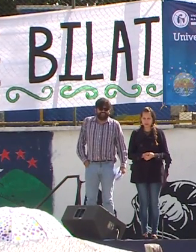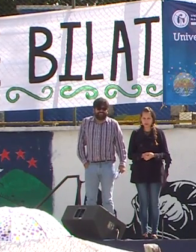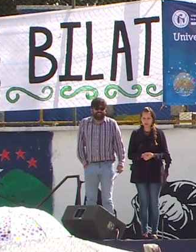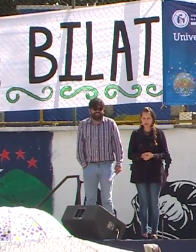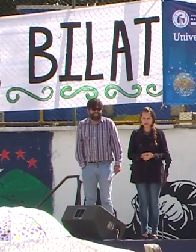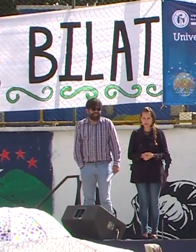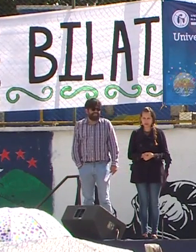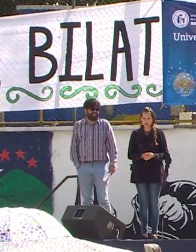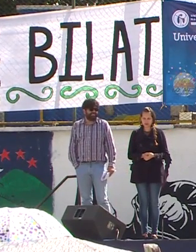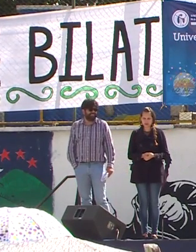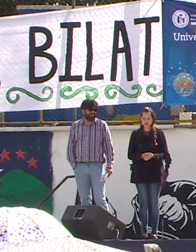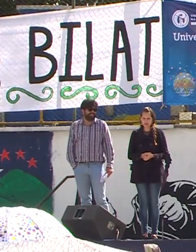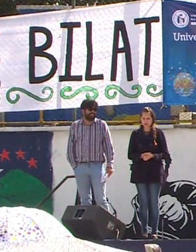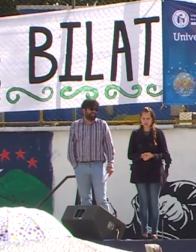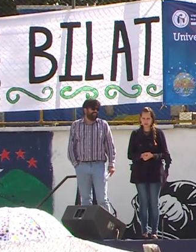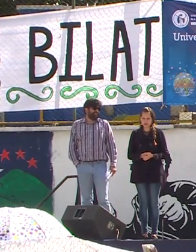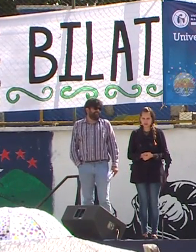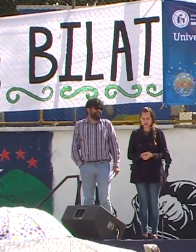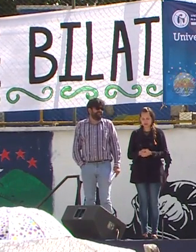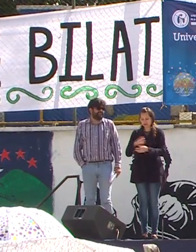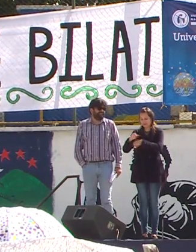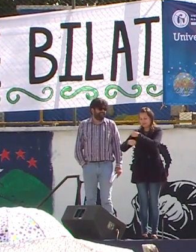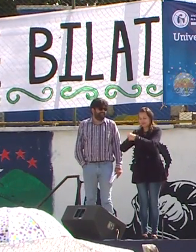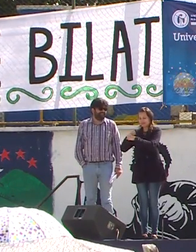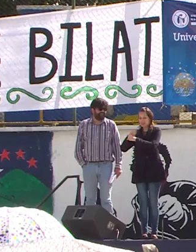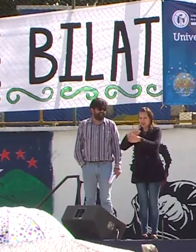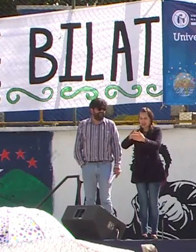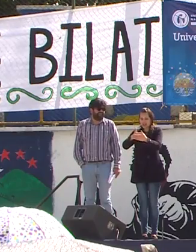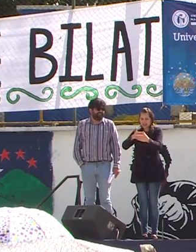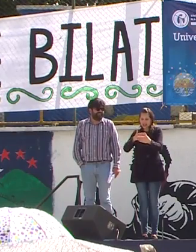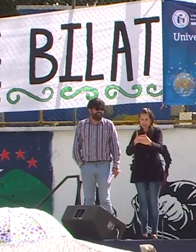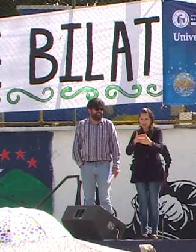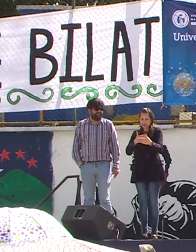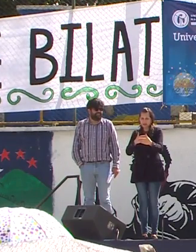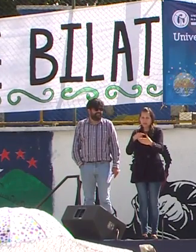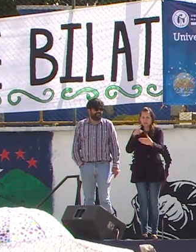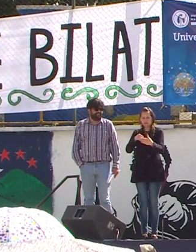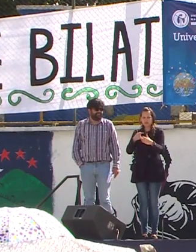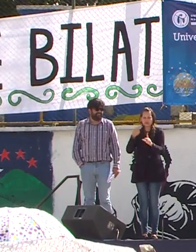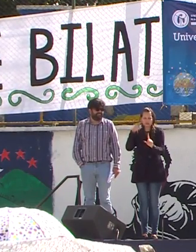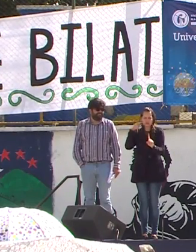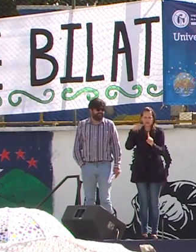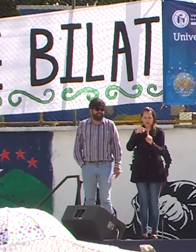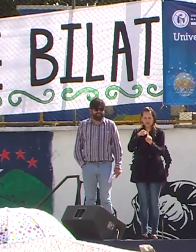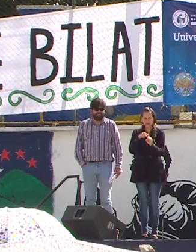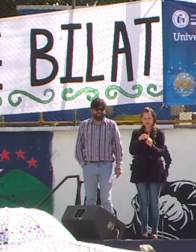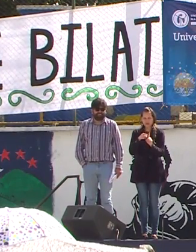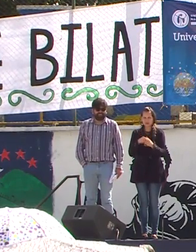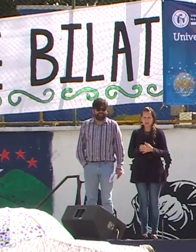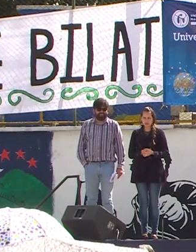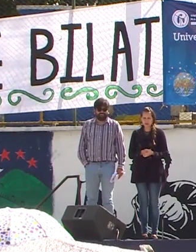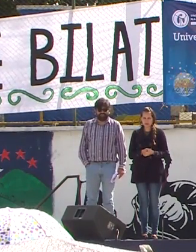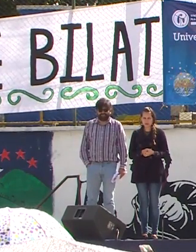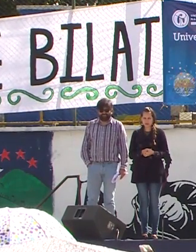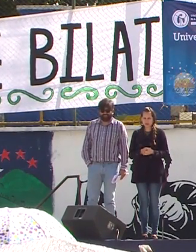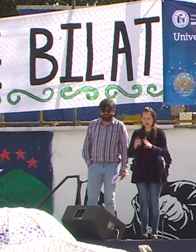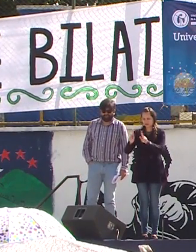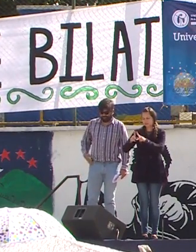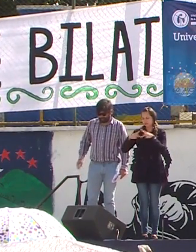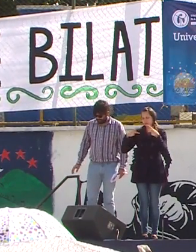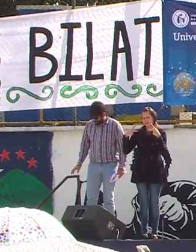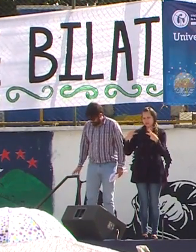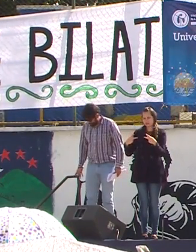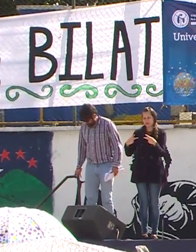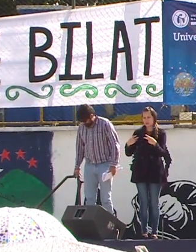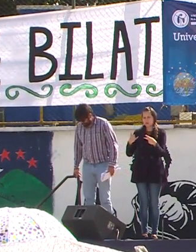terminar el año, con tiraje nacional, tendremos nuestra separata en la gran prensa, como